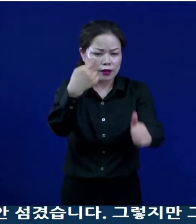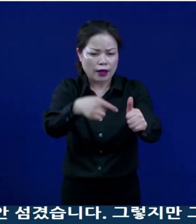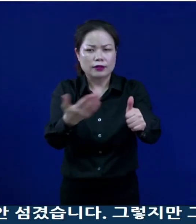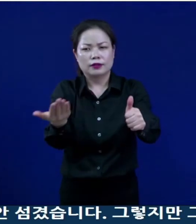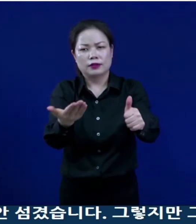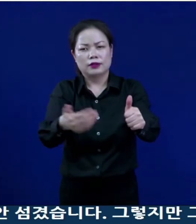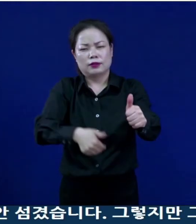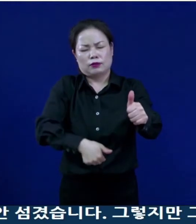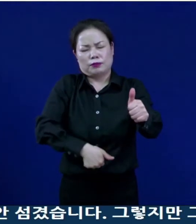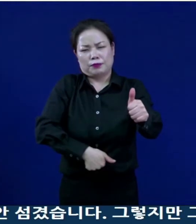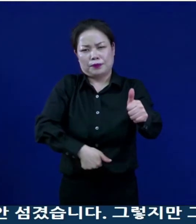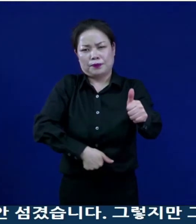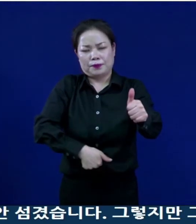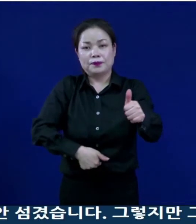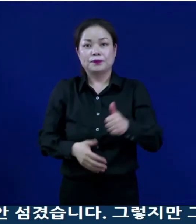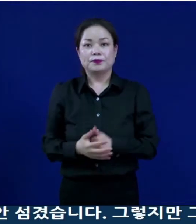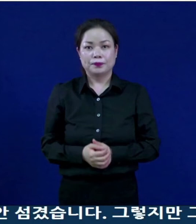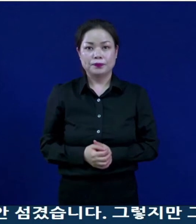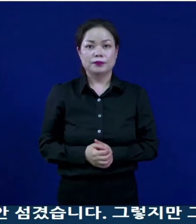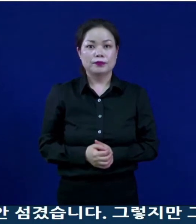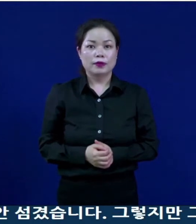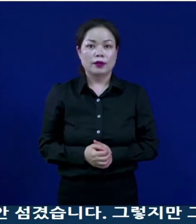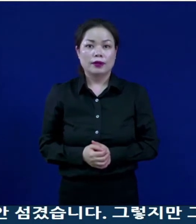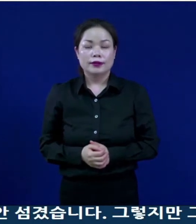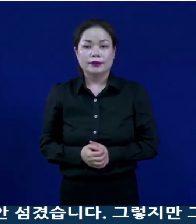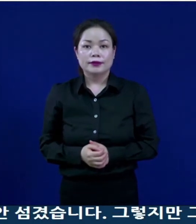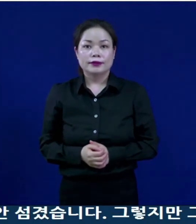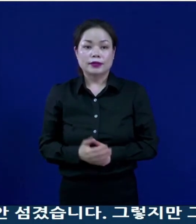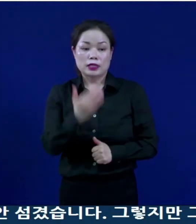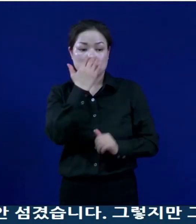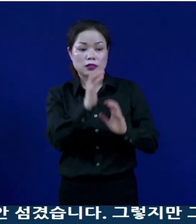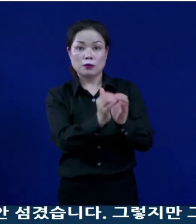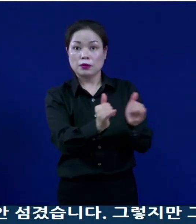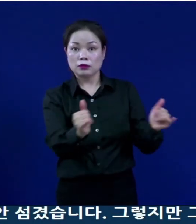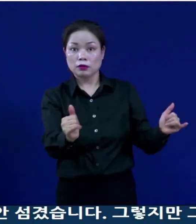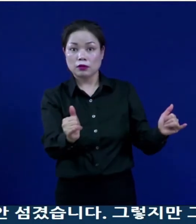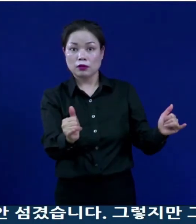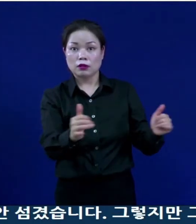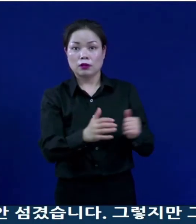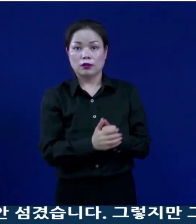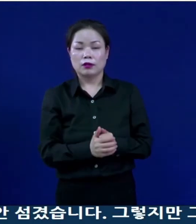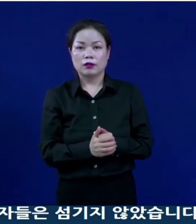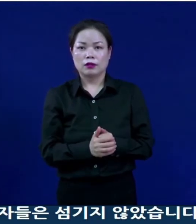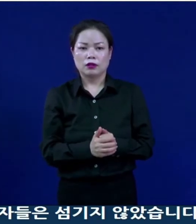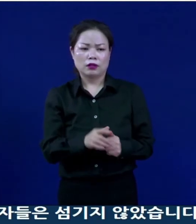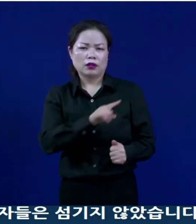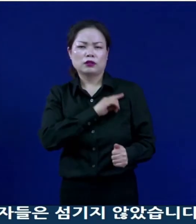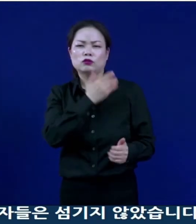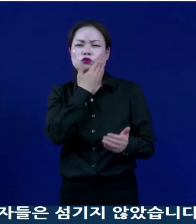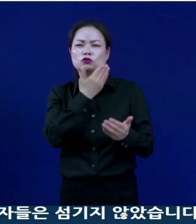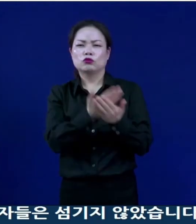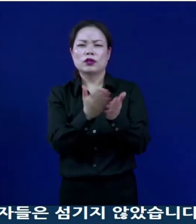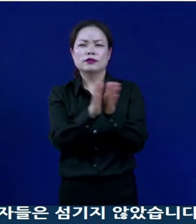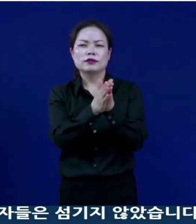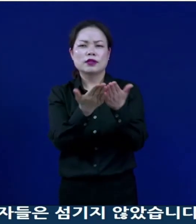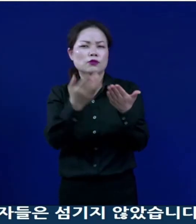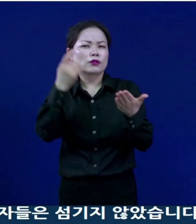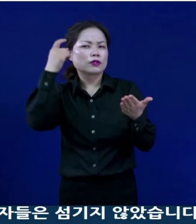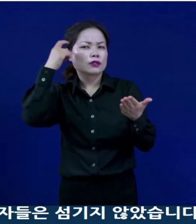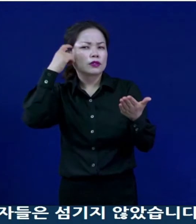일이 있어야 한다는 것입니다. 이스라엘 백성들이 가장 중요한 책으로